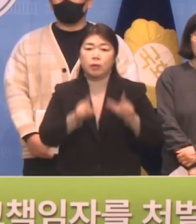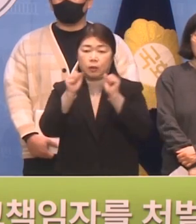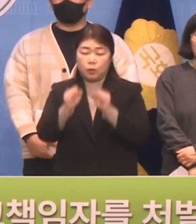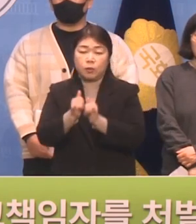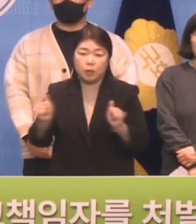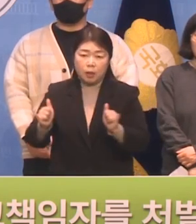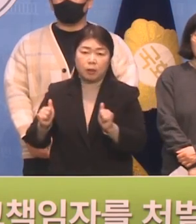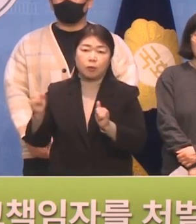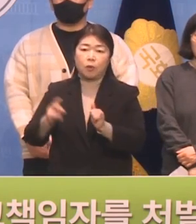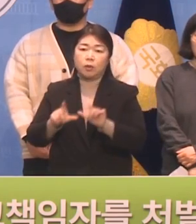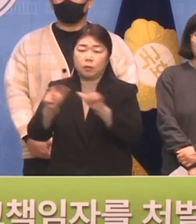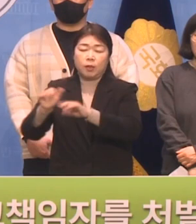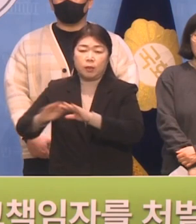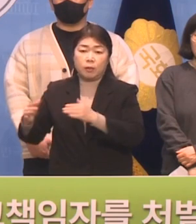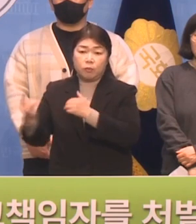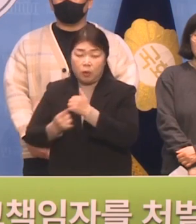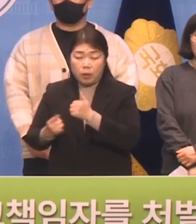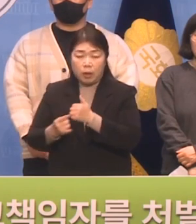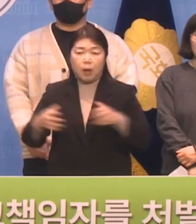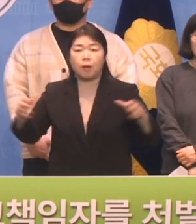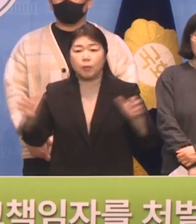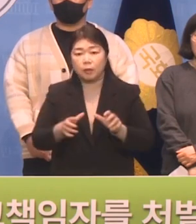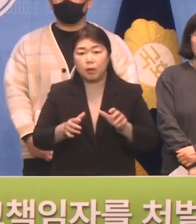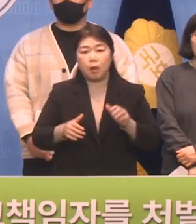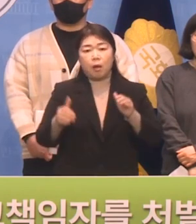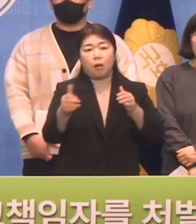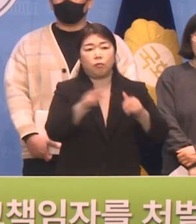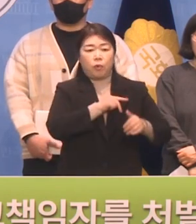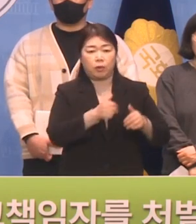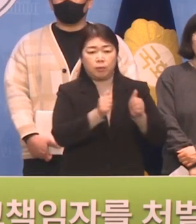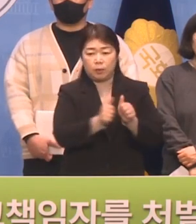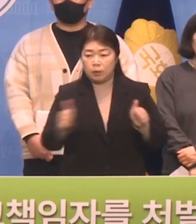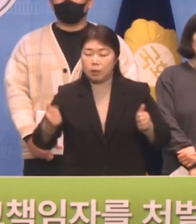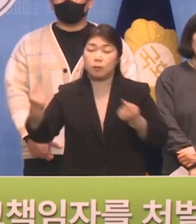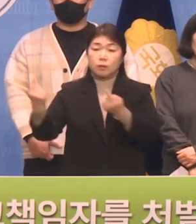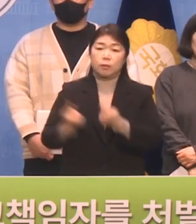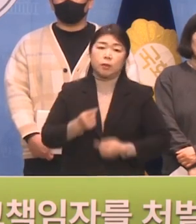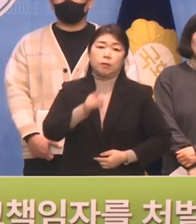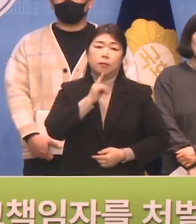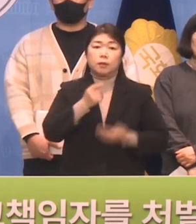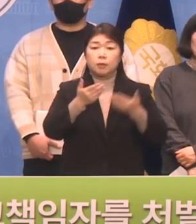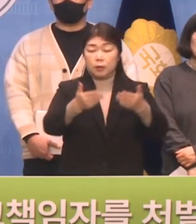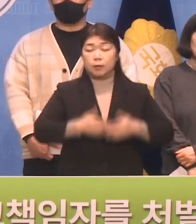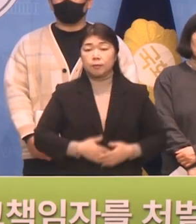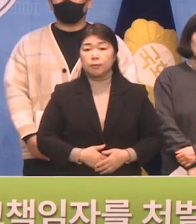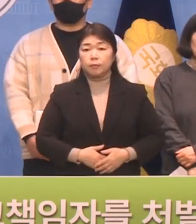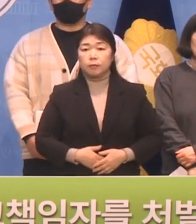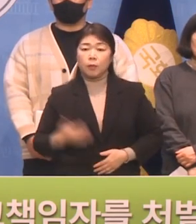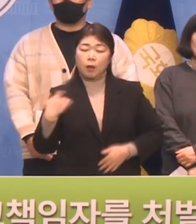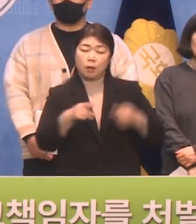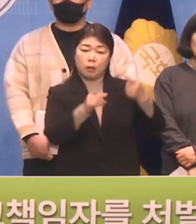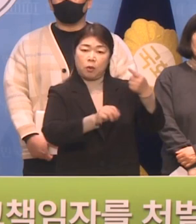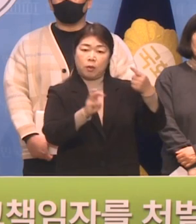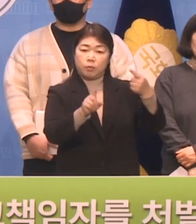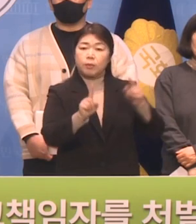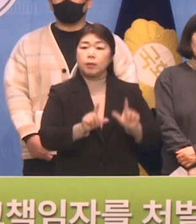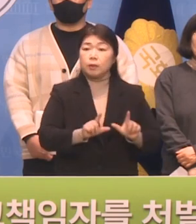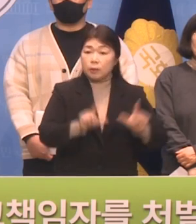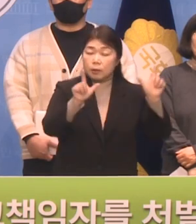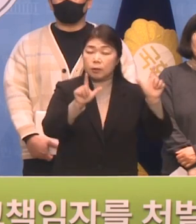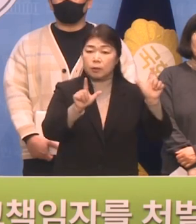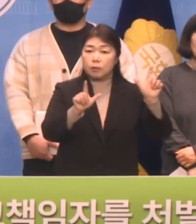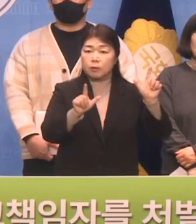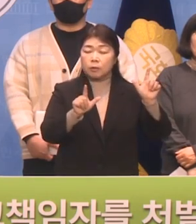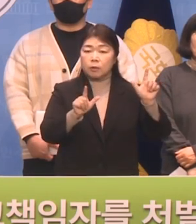함께 시민 진상 조사 위원회 위원님들이 함께 해 주고 계십니다. 지난 1월 31일